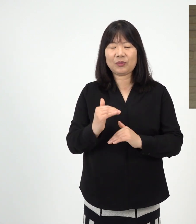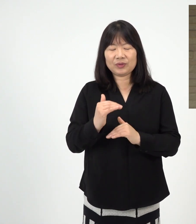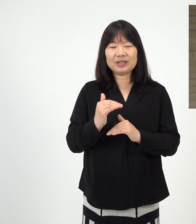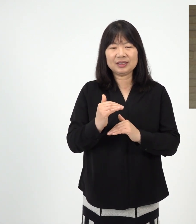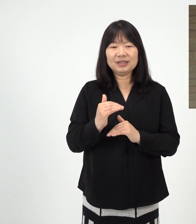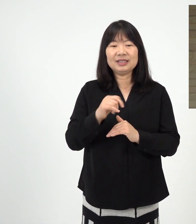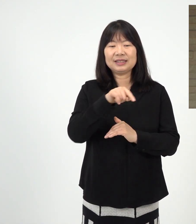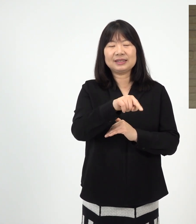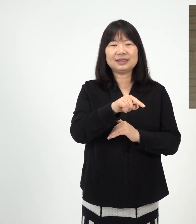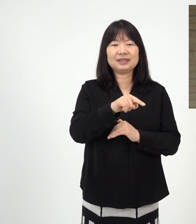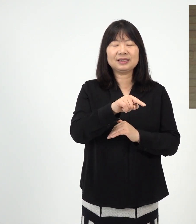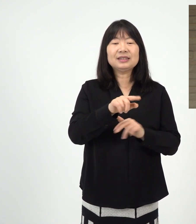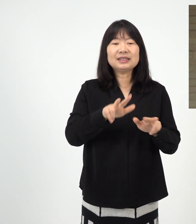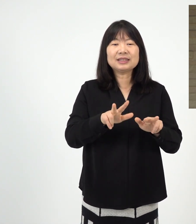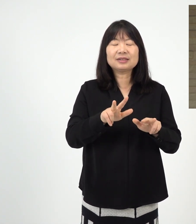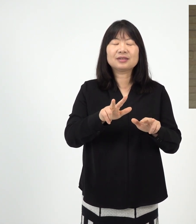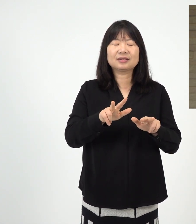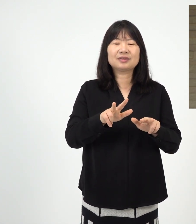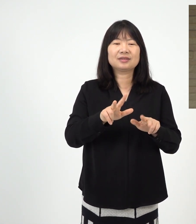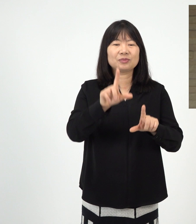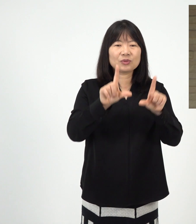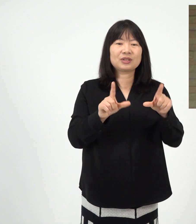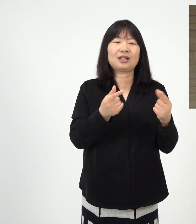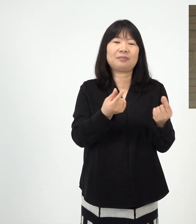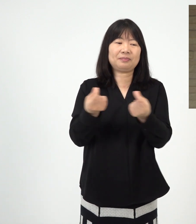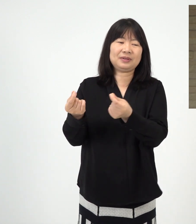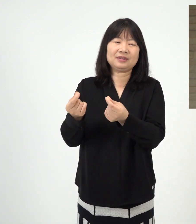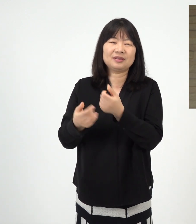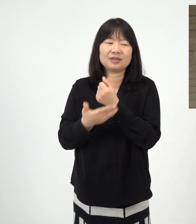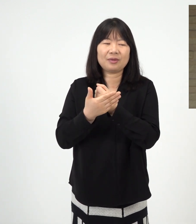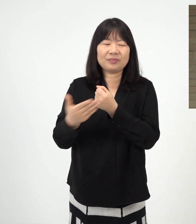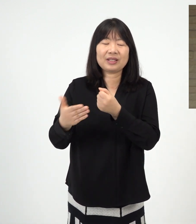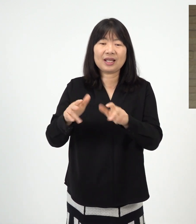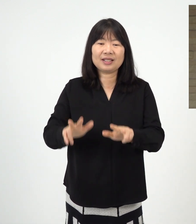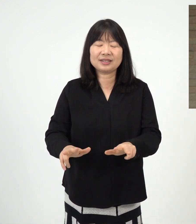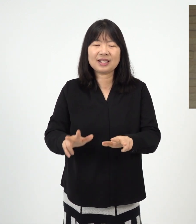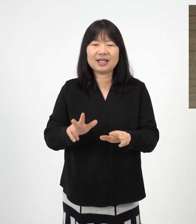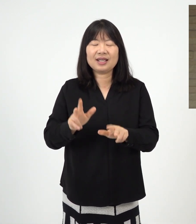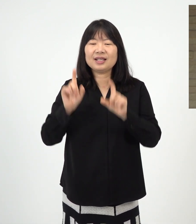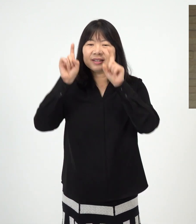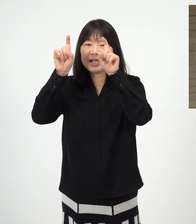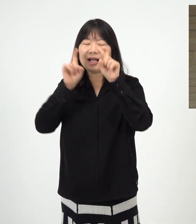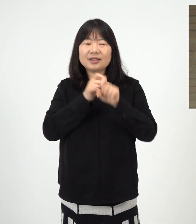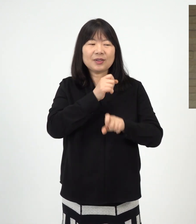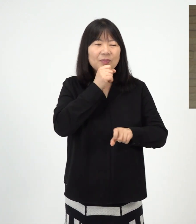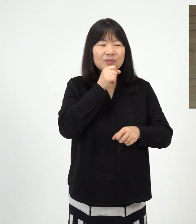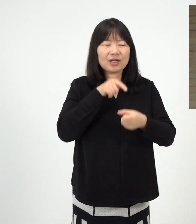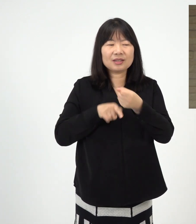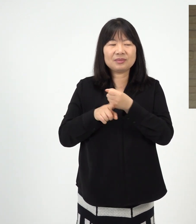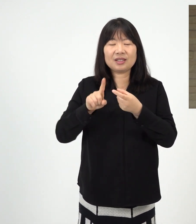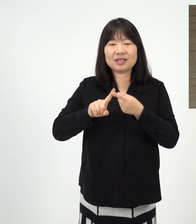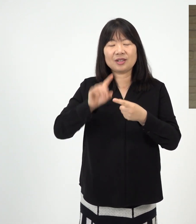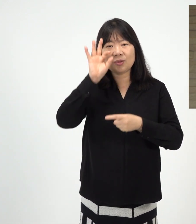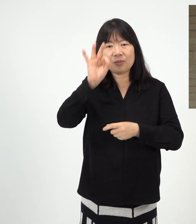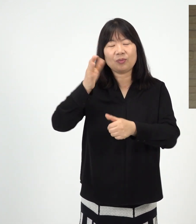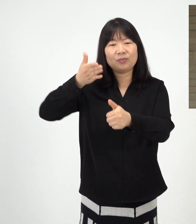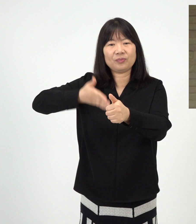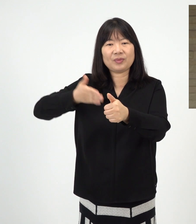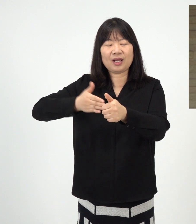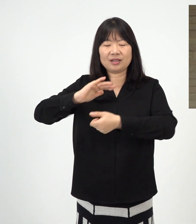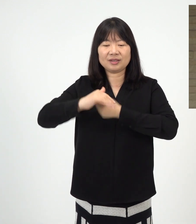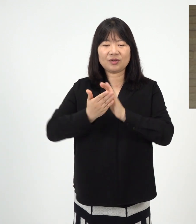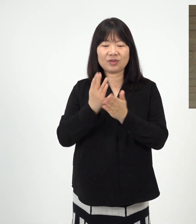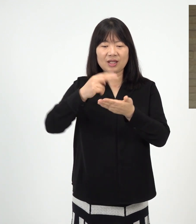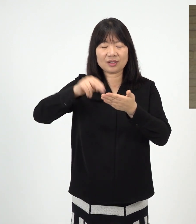내용에 집중되어 있습니다. 자, 이제 양과 염소가 무슨 의미일까를 한번 보십시다.